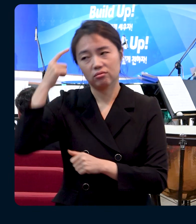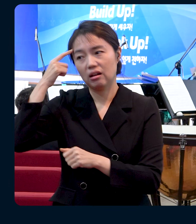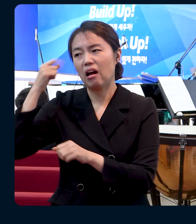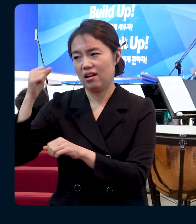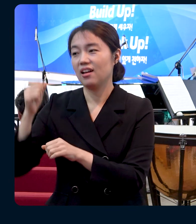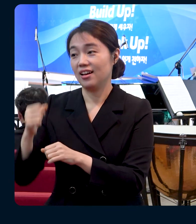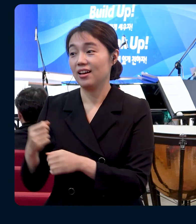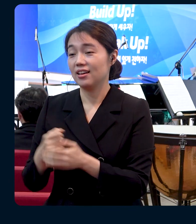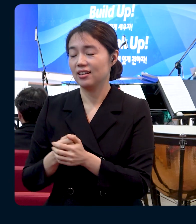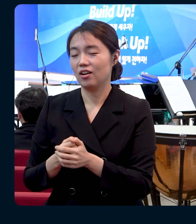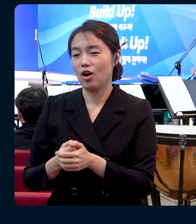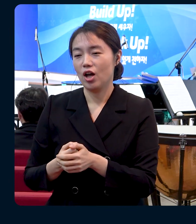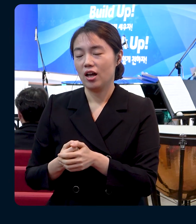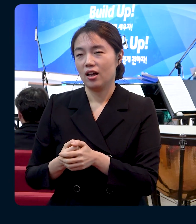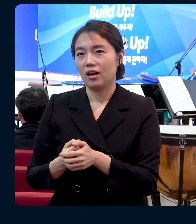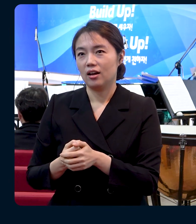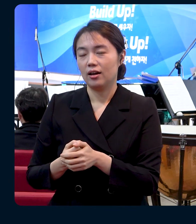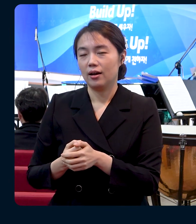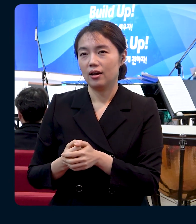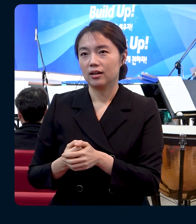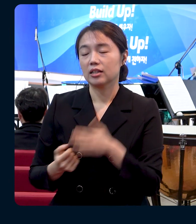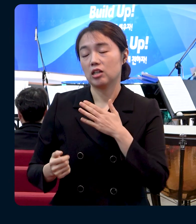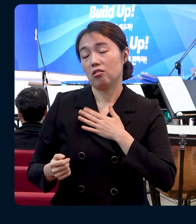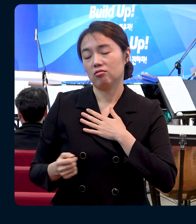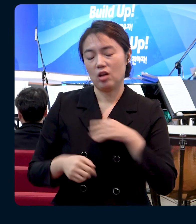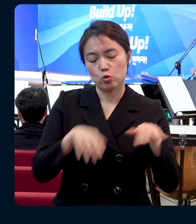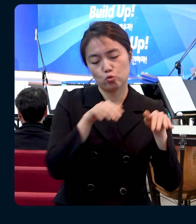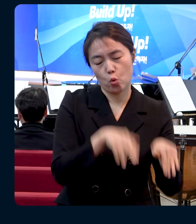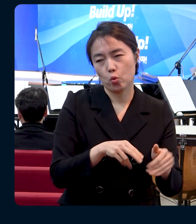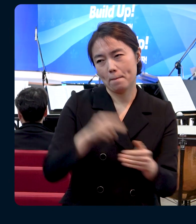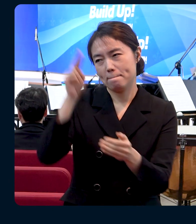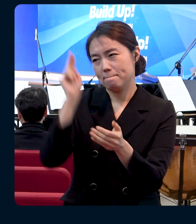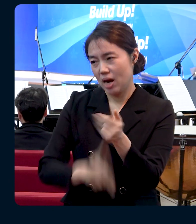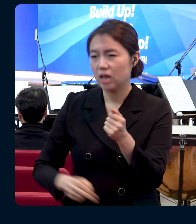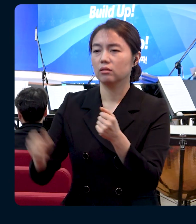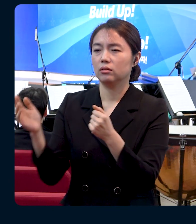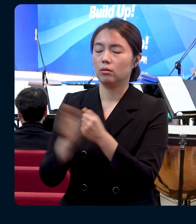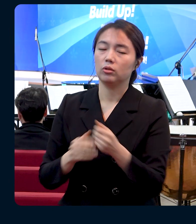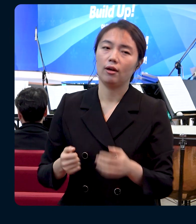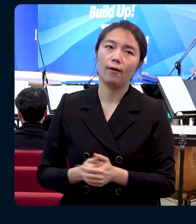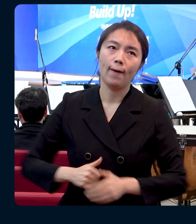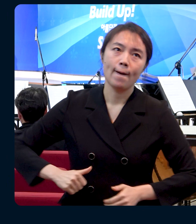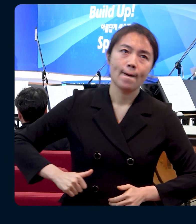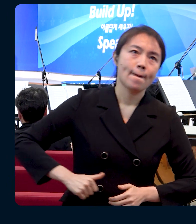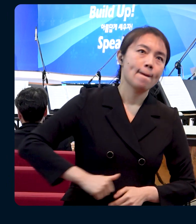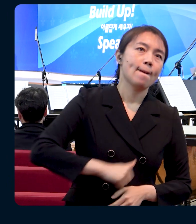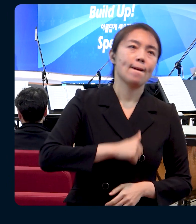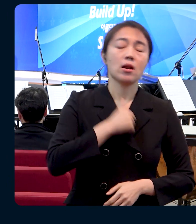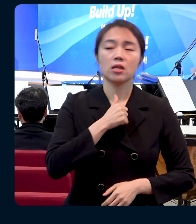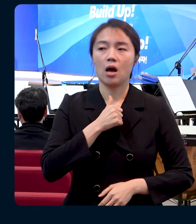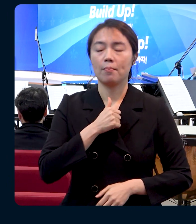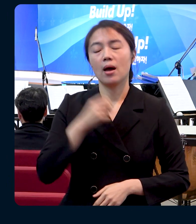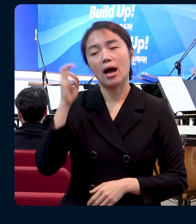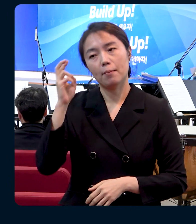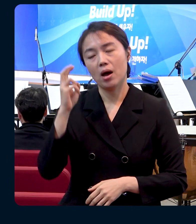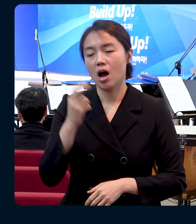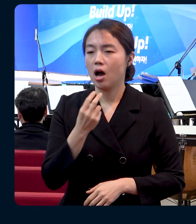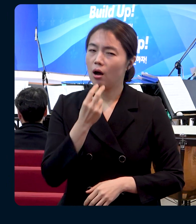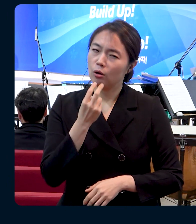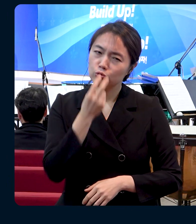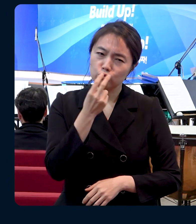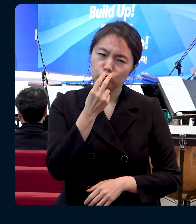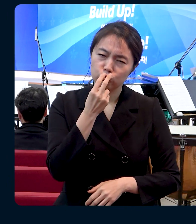팔았잖아요. 그 마음의 상처는요, 숨을 쉴 수 없게 만들죠. 잘 수도 없고 먹을 수도